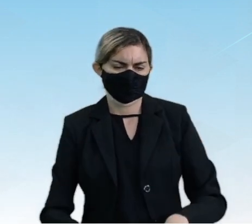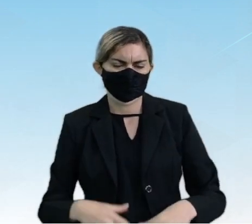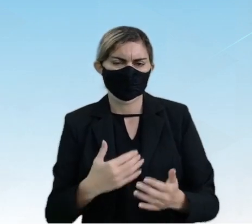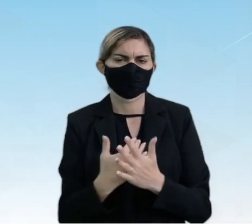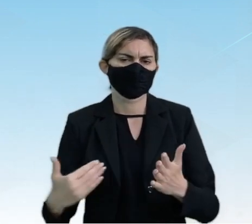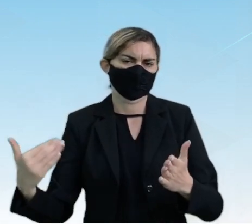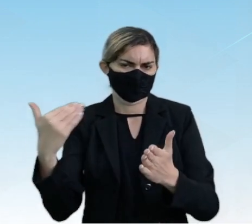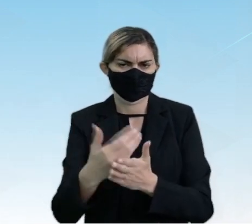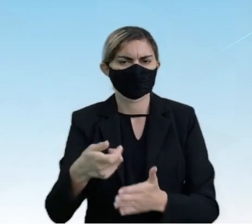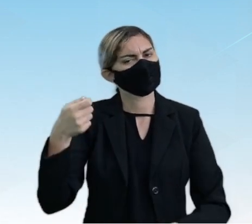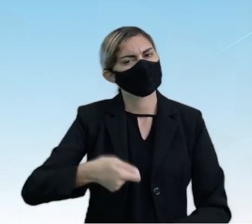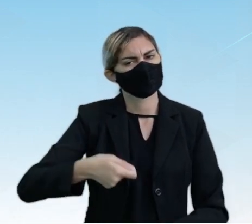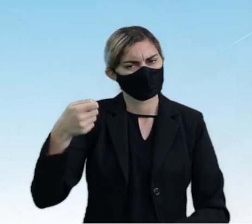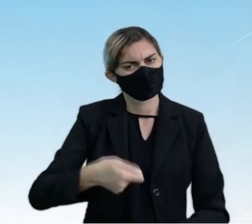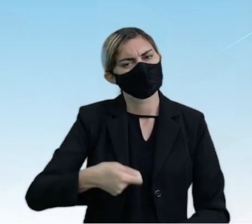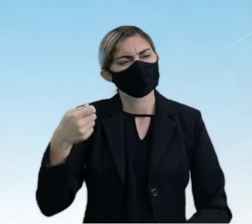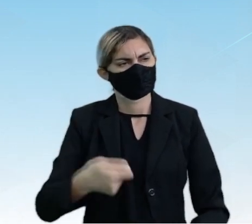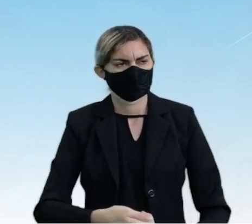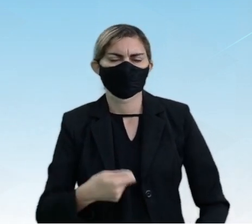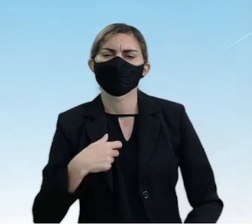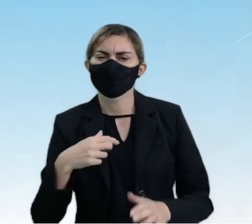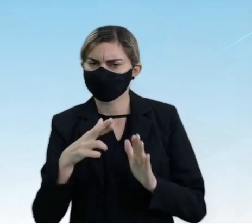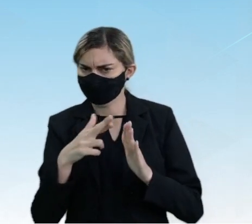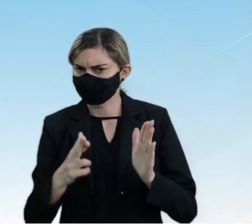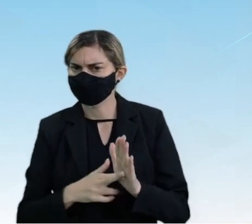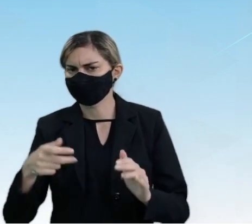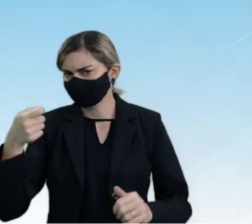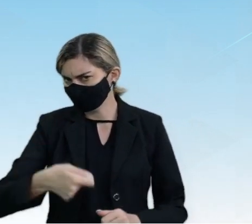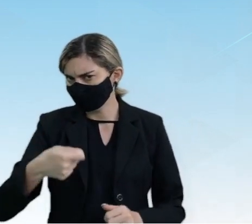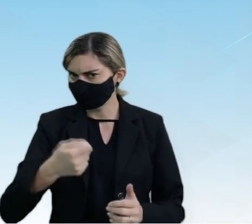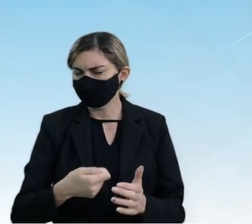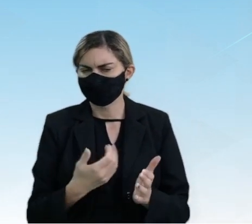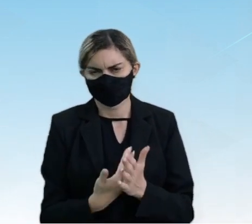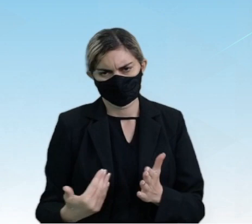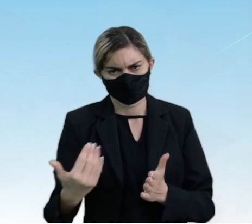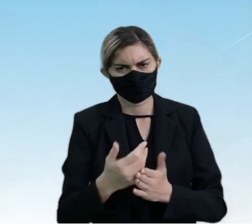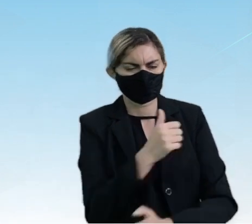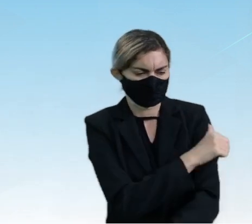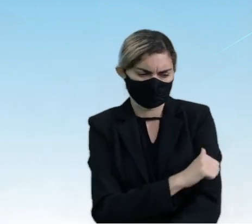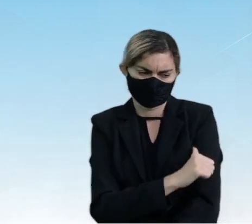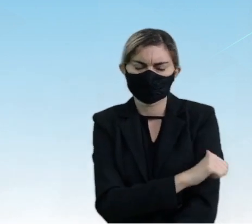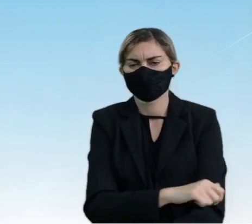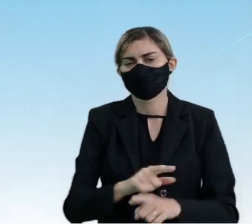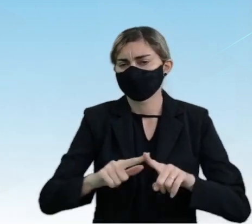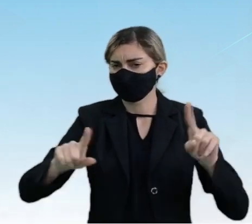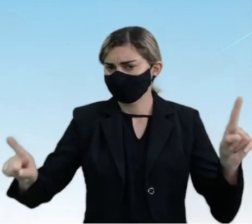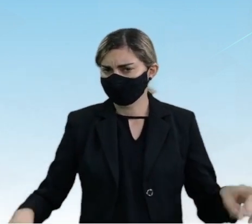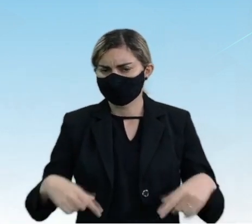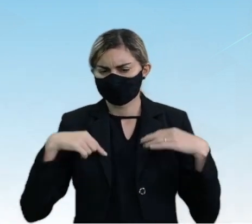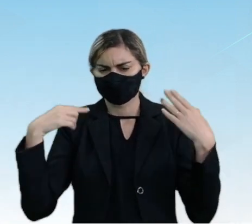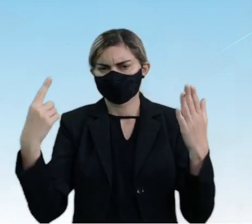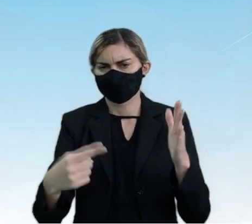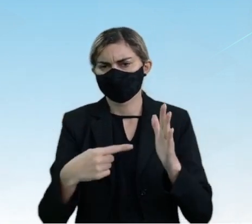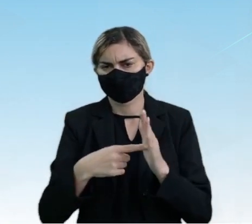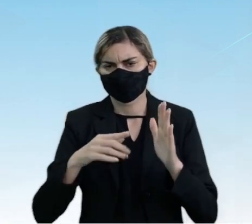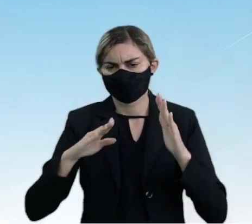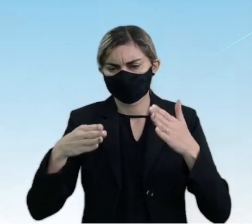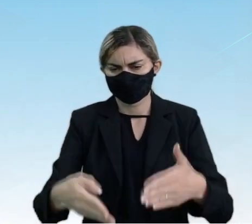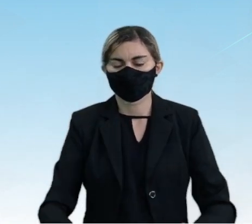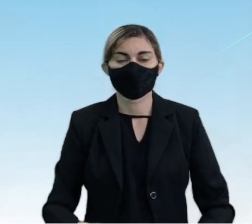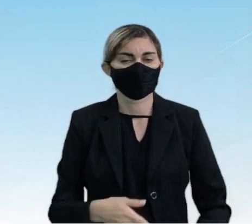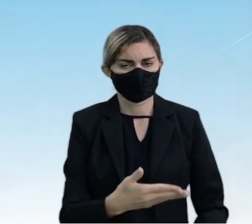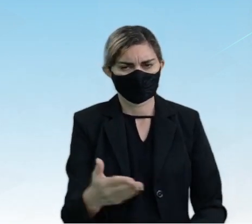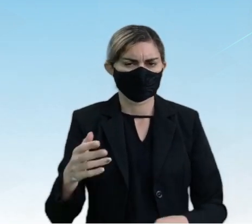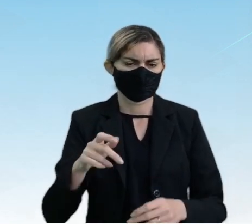mais rígidos, assim, né? Regras um pouquinho mais rígidas, né? No método sueco, mas com o objetivo de